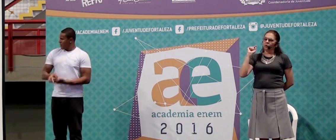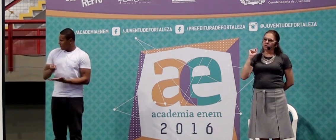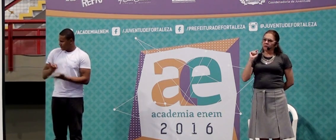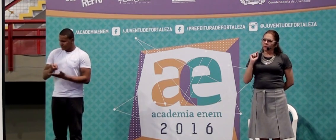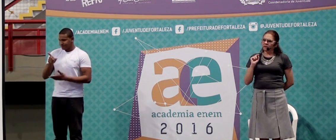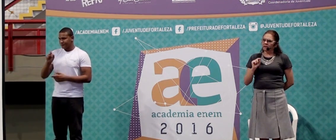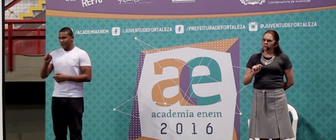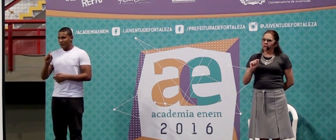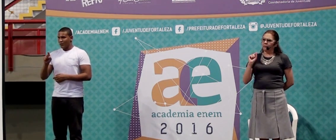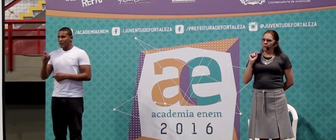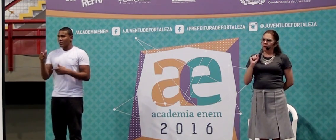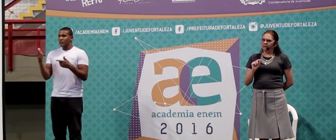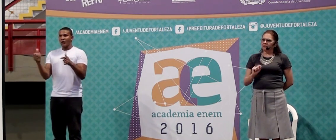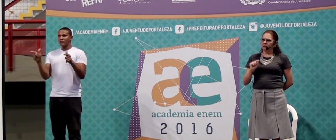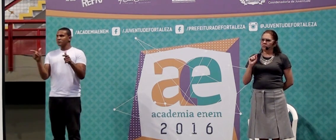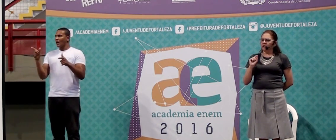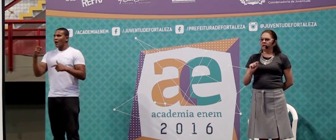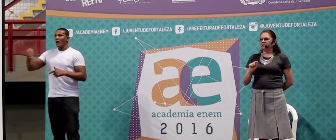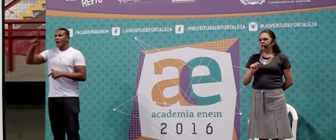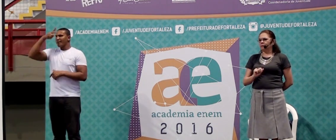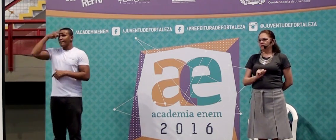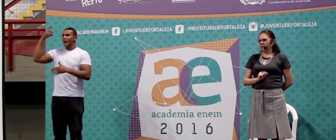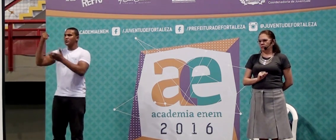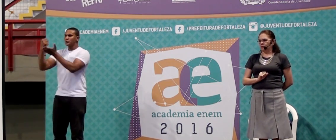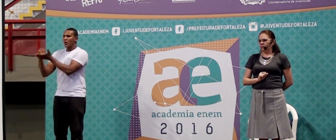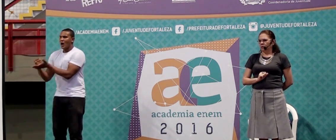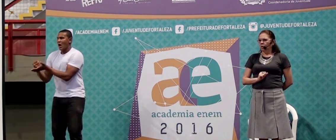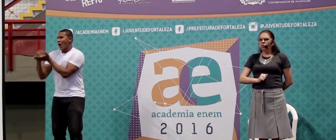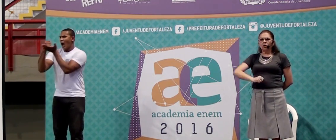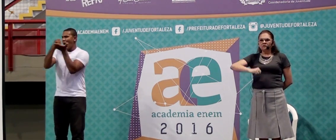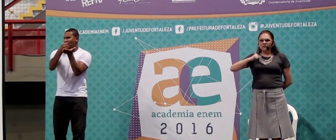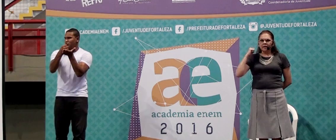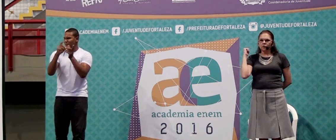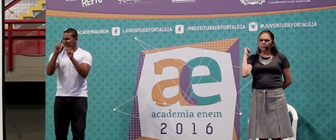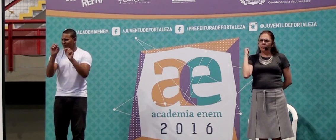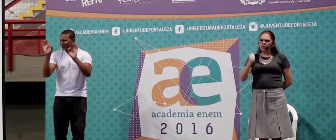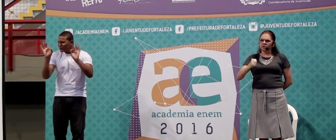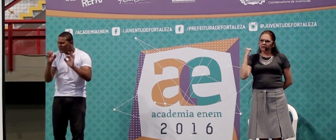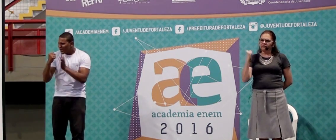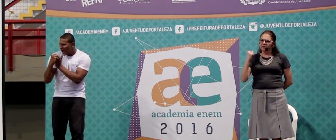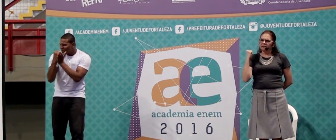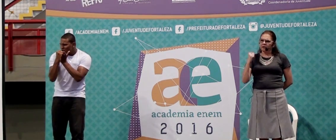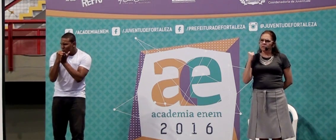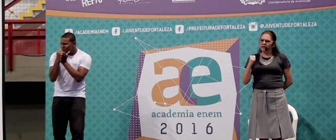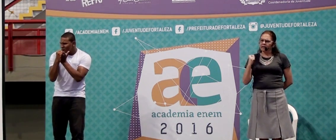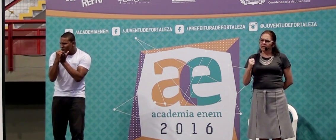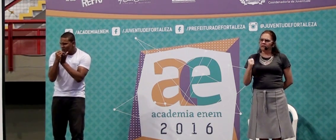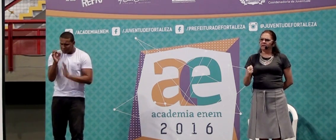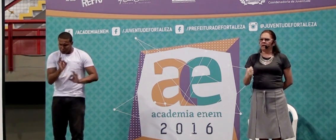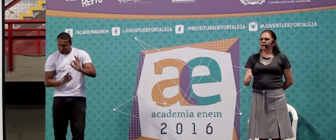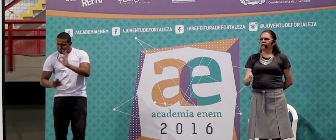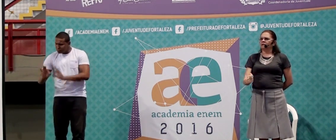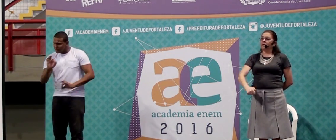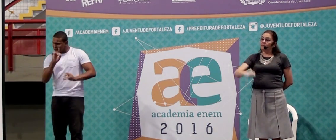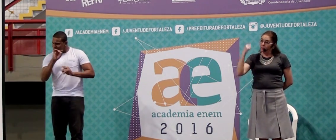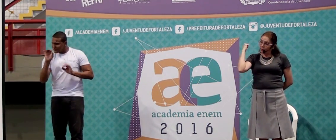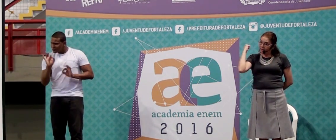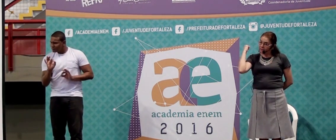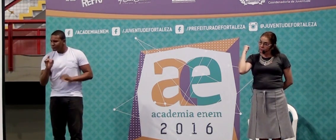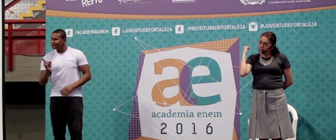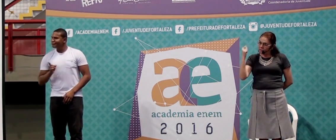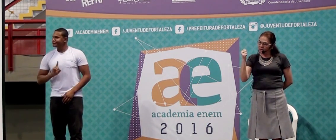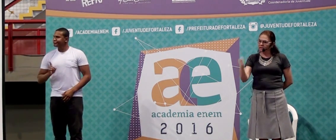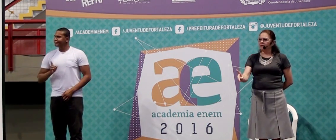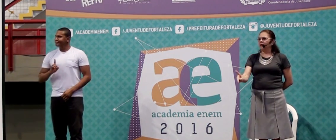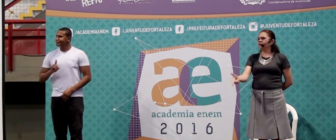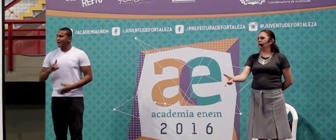a contribuição da população em 100%. O governo pode fazer o que ele quiser. Se a